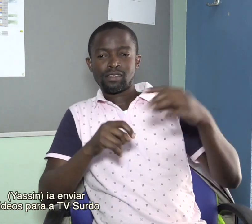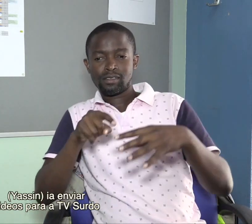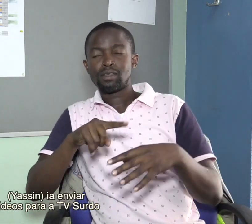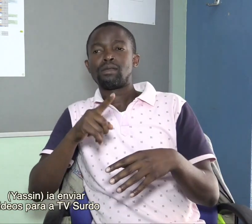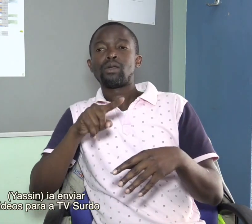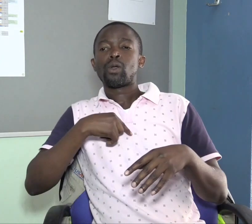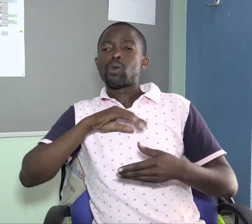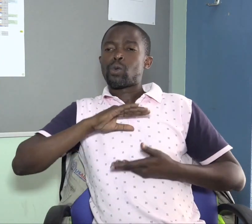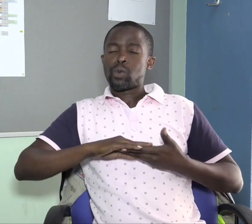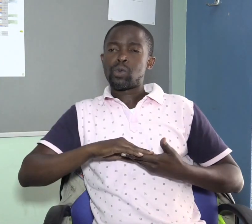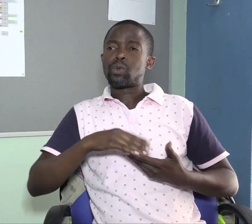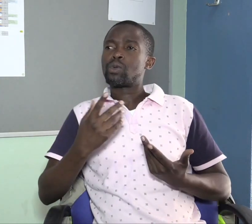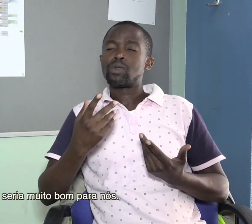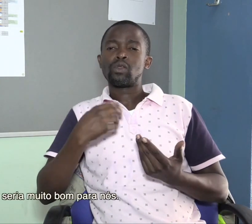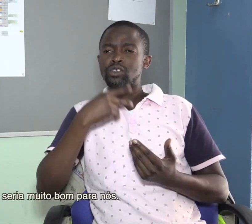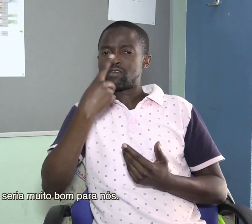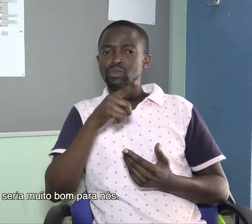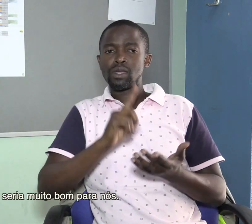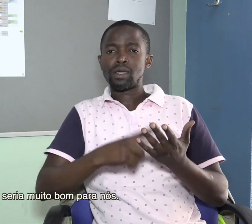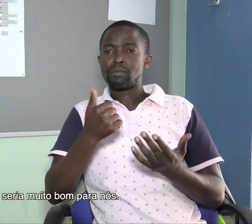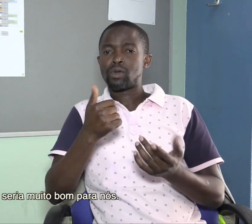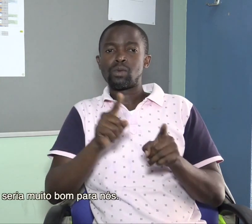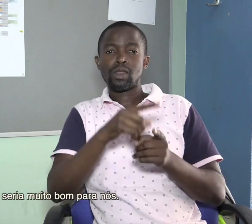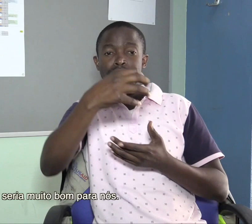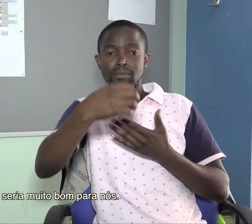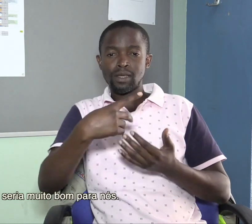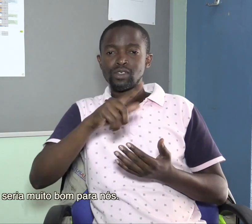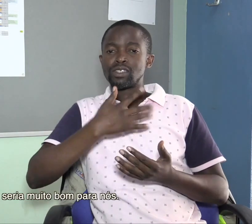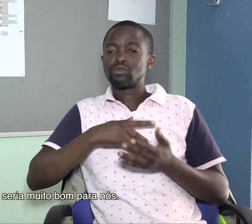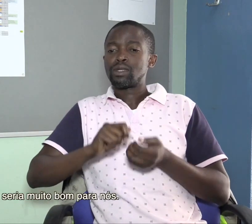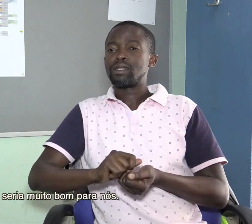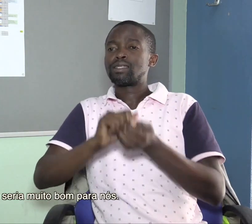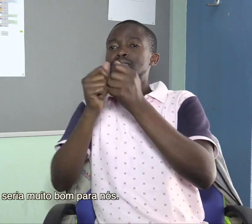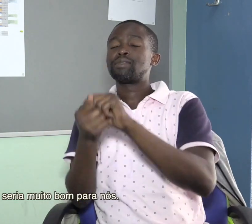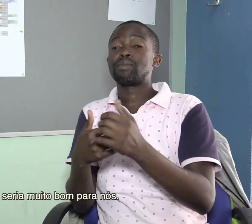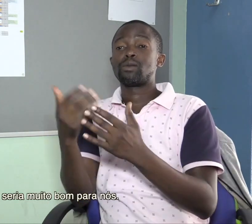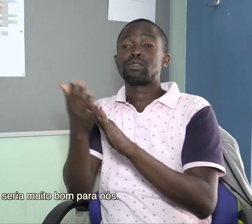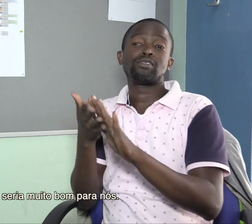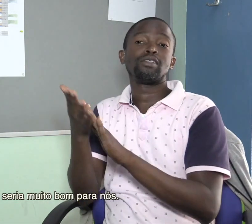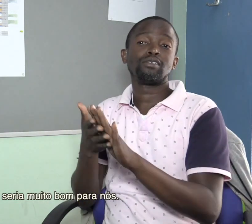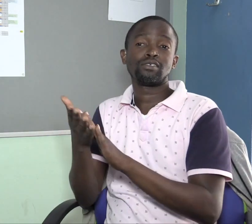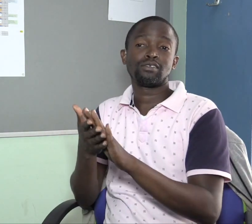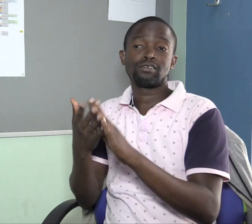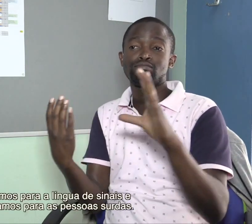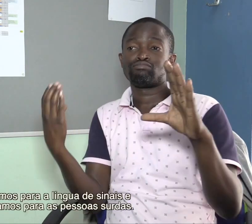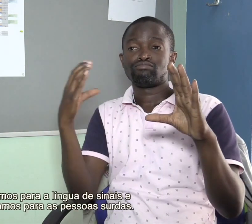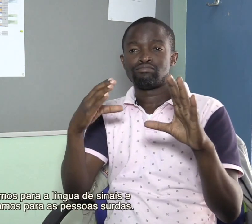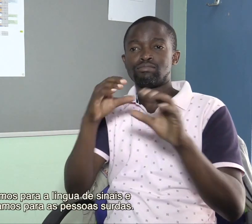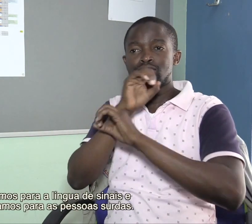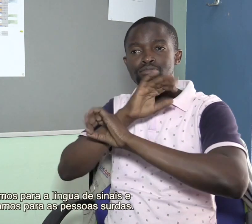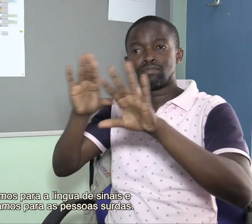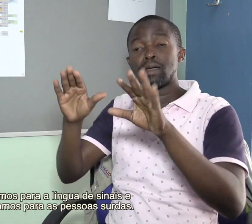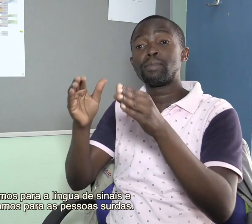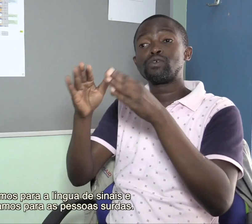e nós vimos que é muito bom isto, também nós viemos colocar